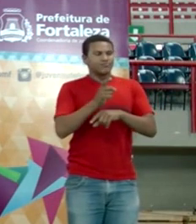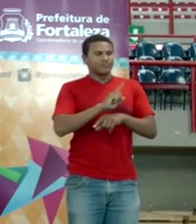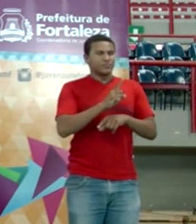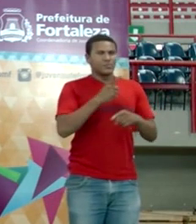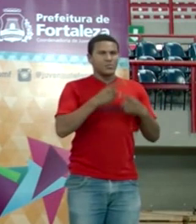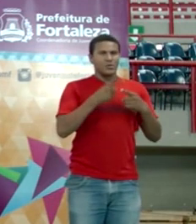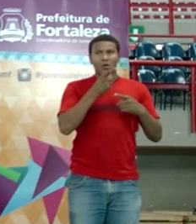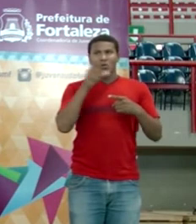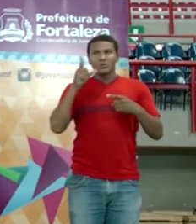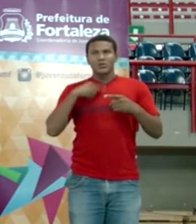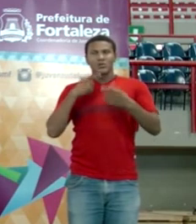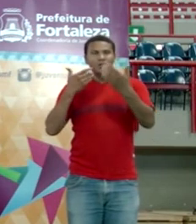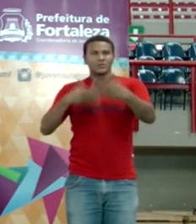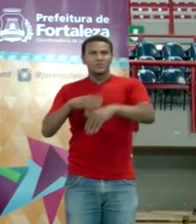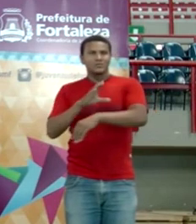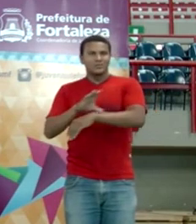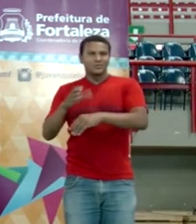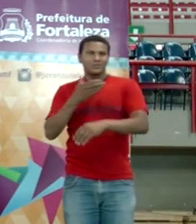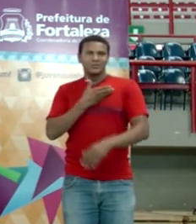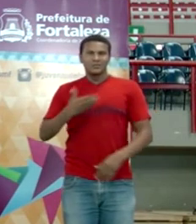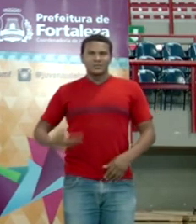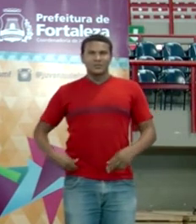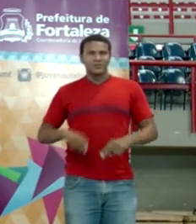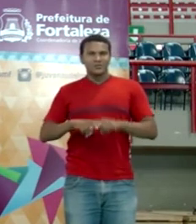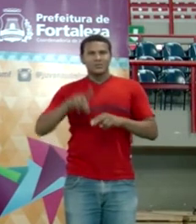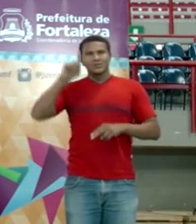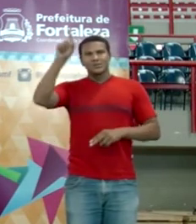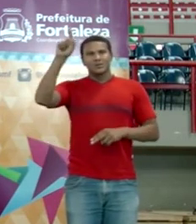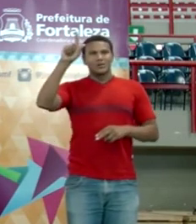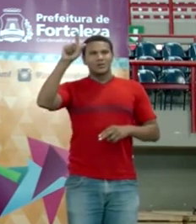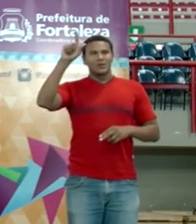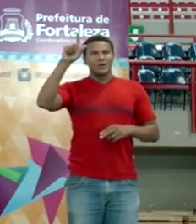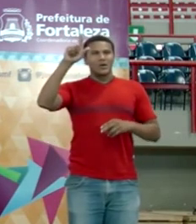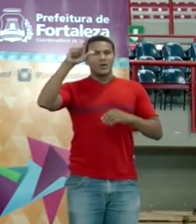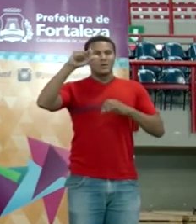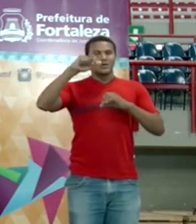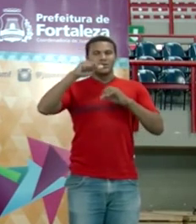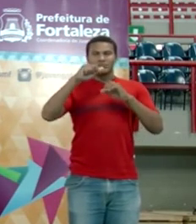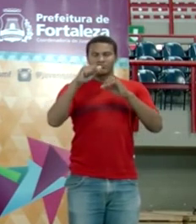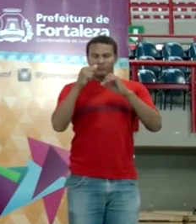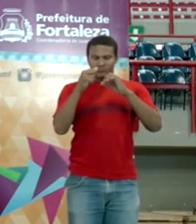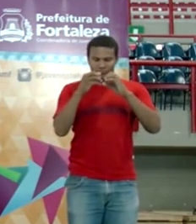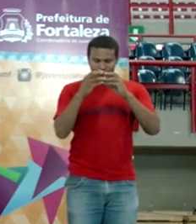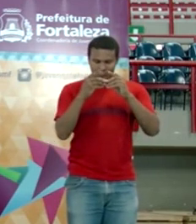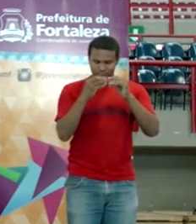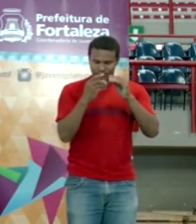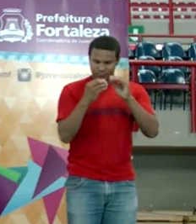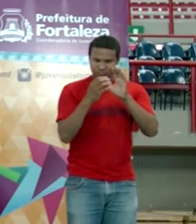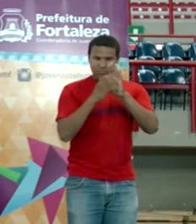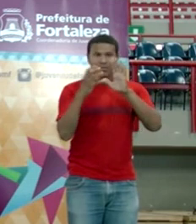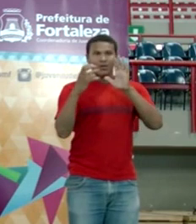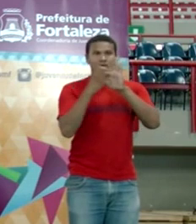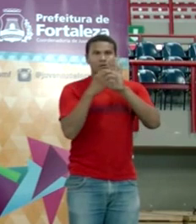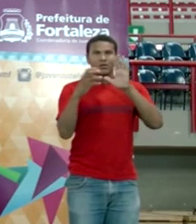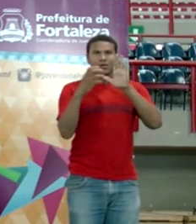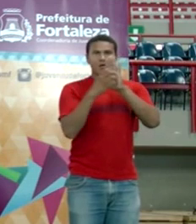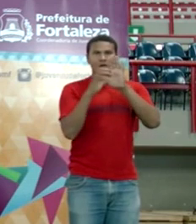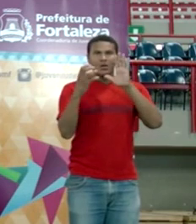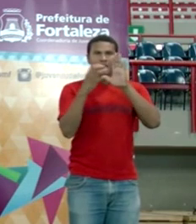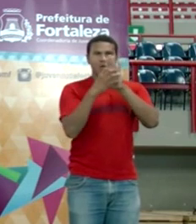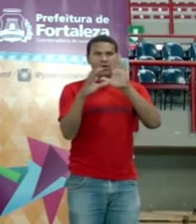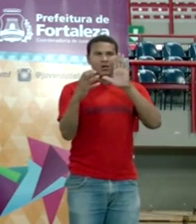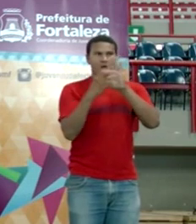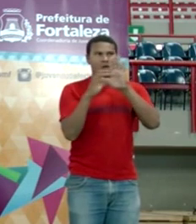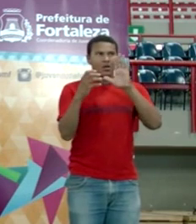passei no concurso do Estado, estou trabalhando no Estado, no Aquiraz. Por sinal, quero mandar um abraço para as pessoas do Aquiraz, que estão por aqui, tá